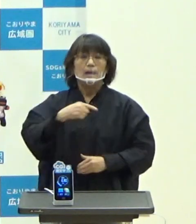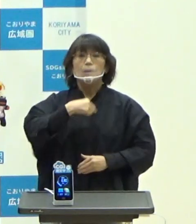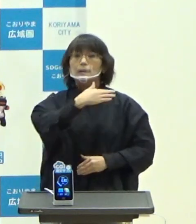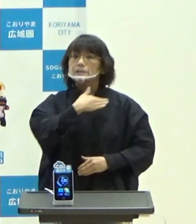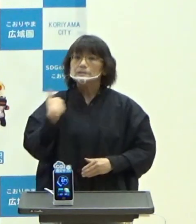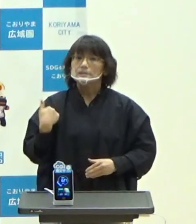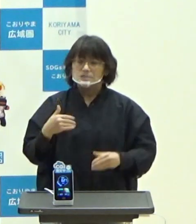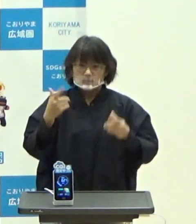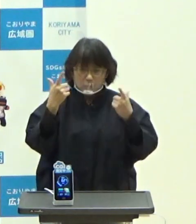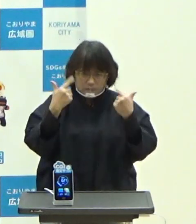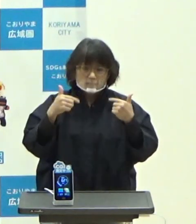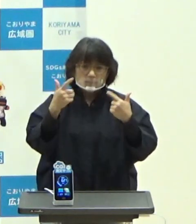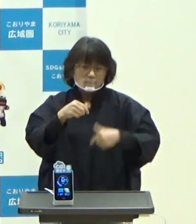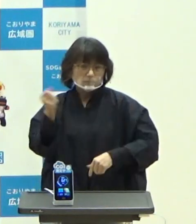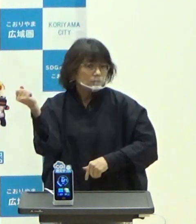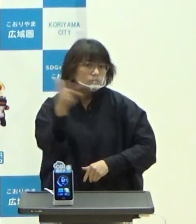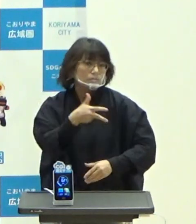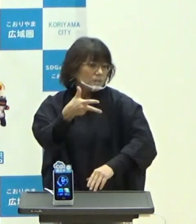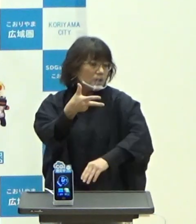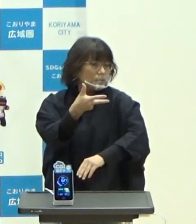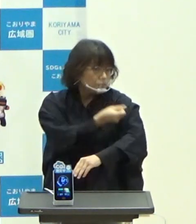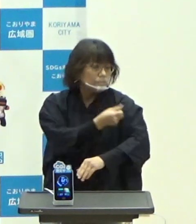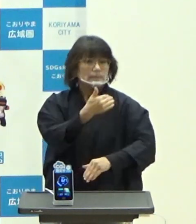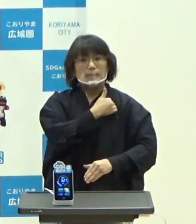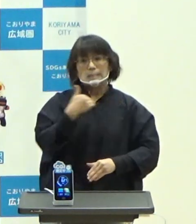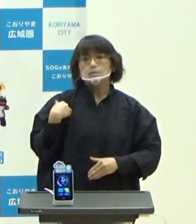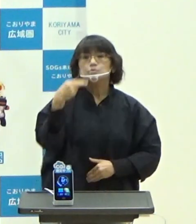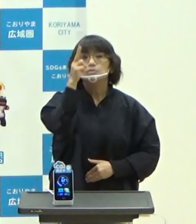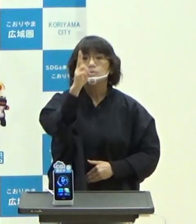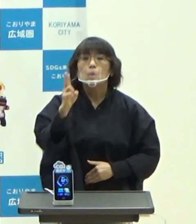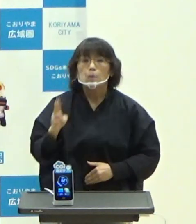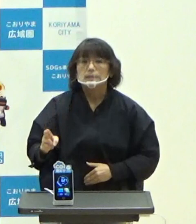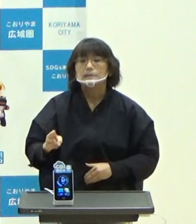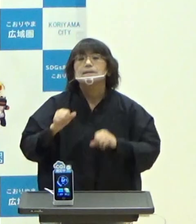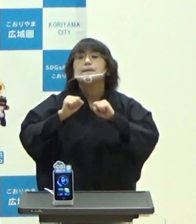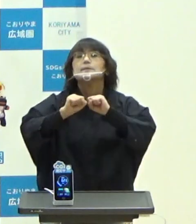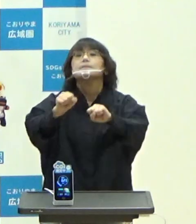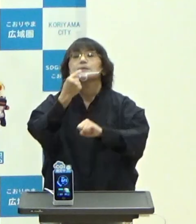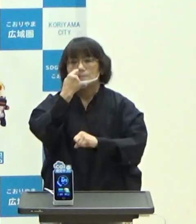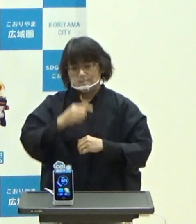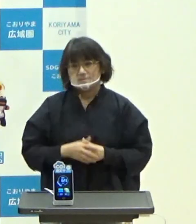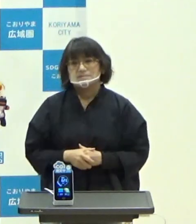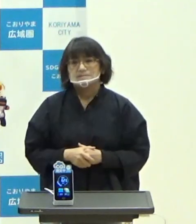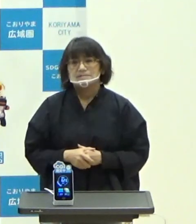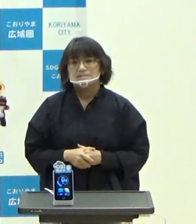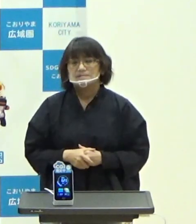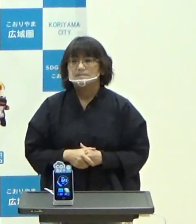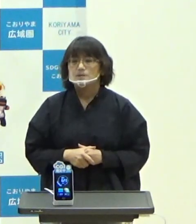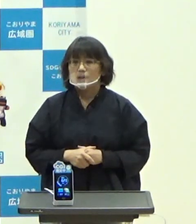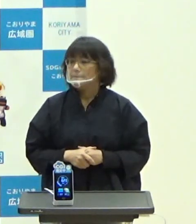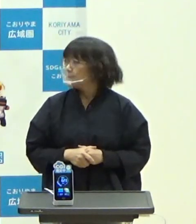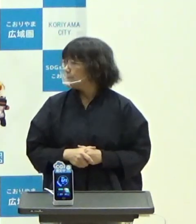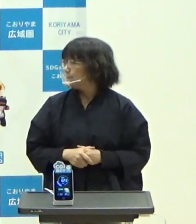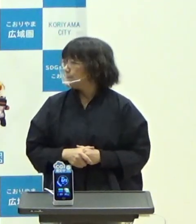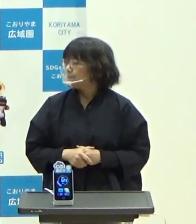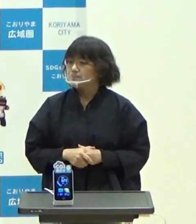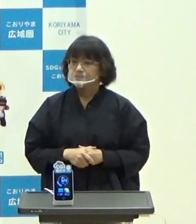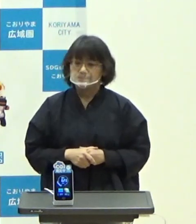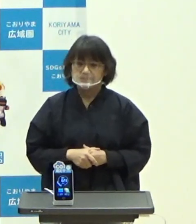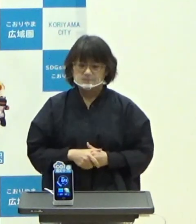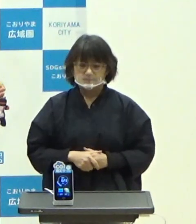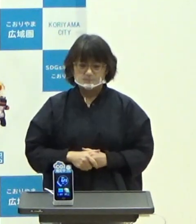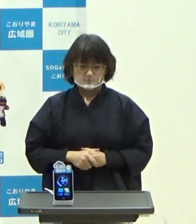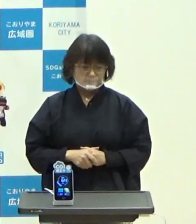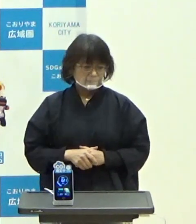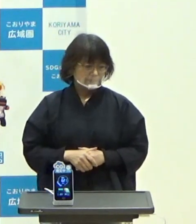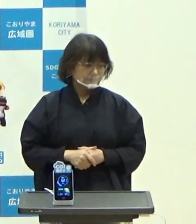つでもできるようにスタンバイしていくということでございます。 はい、ありがとうございます。